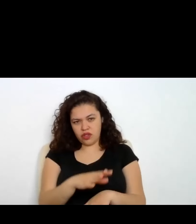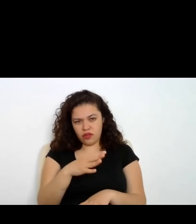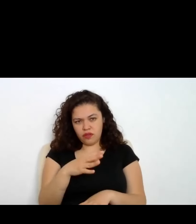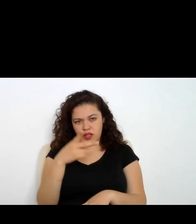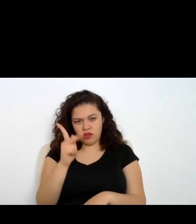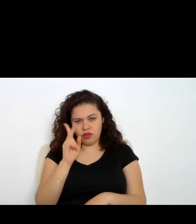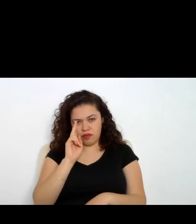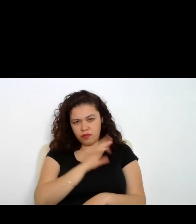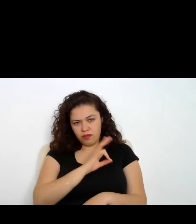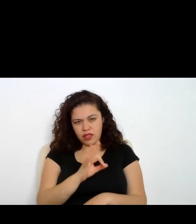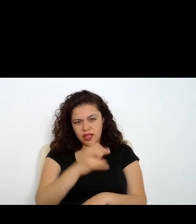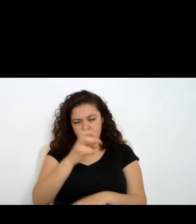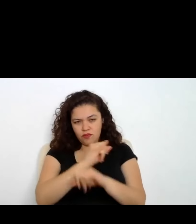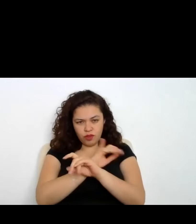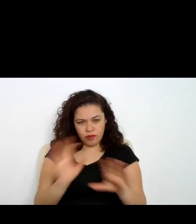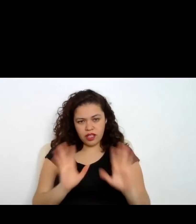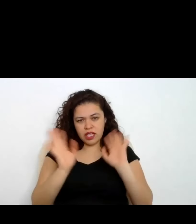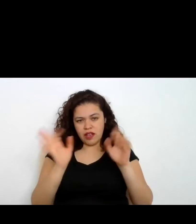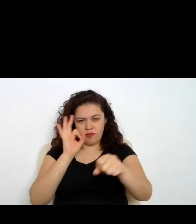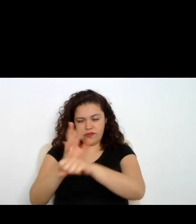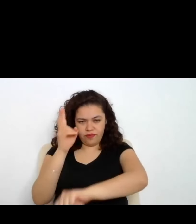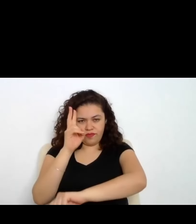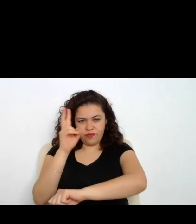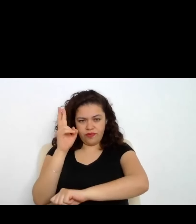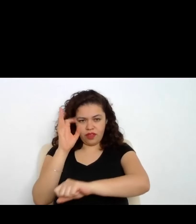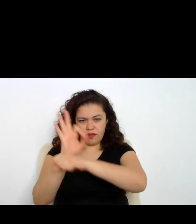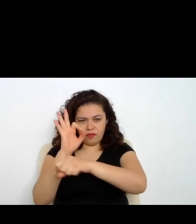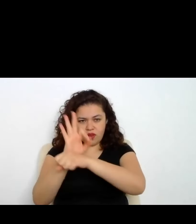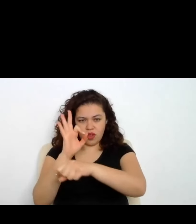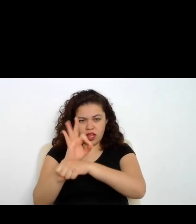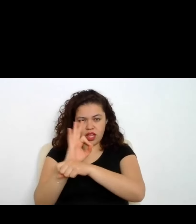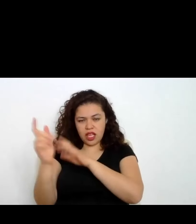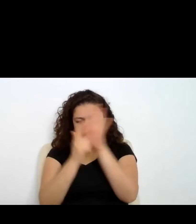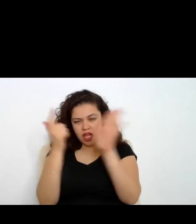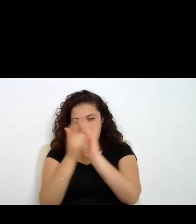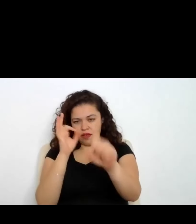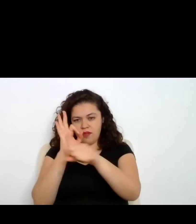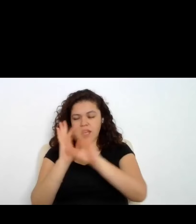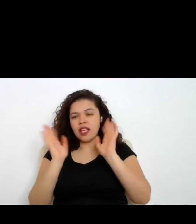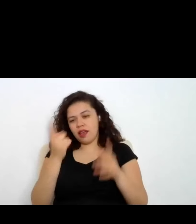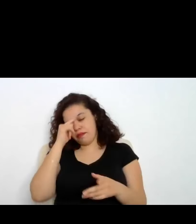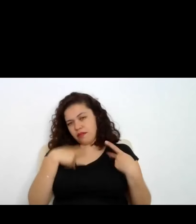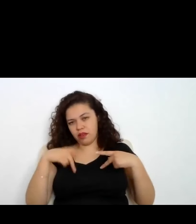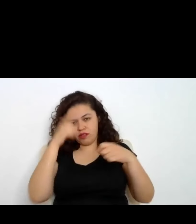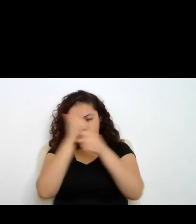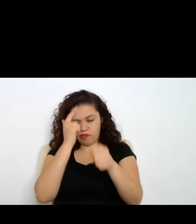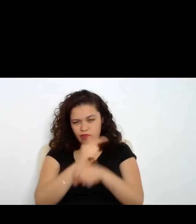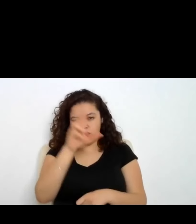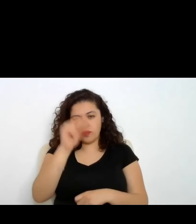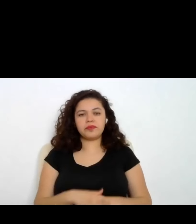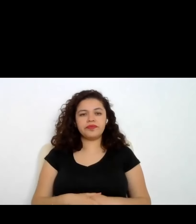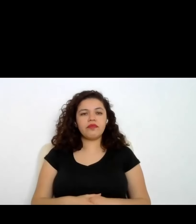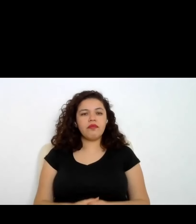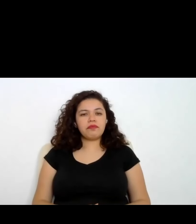identificable, esos datos están protegidos por la ley, porque eso hace identificable a una persona. Bueno,